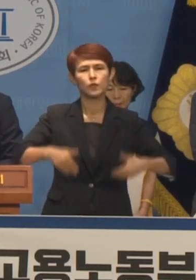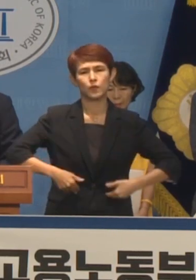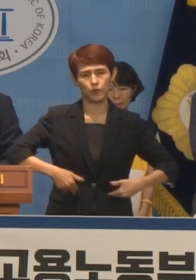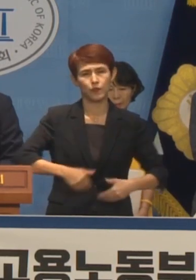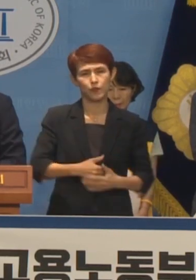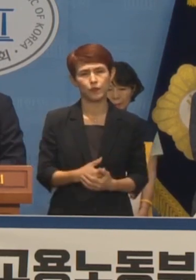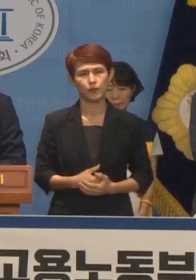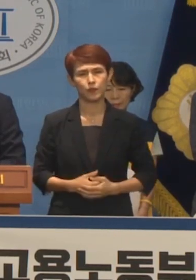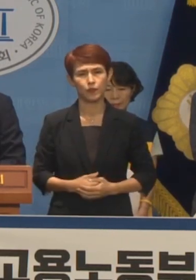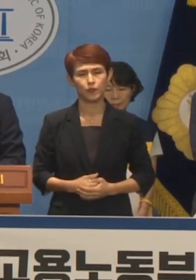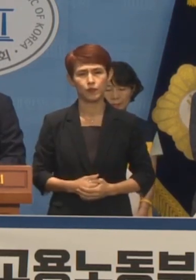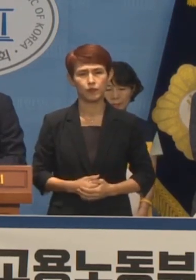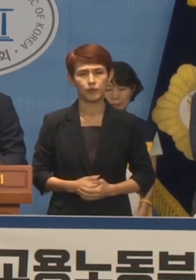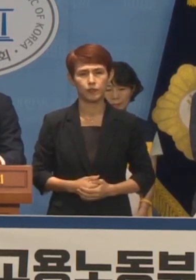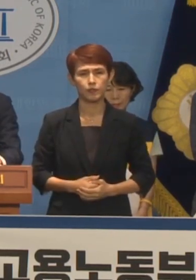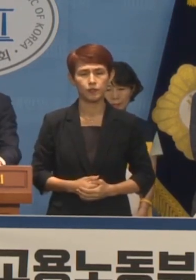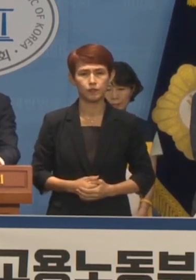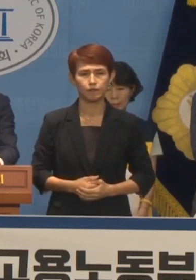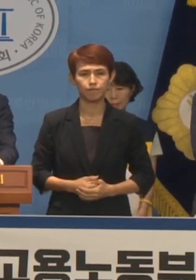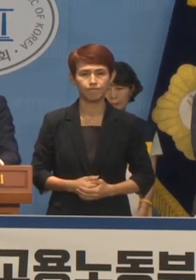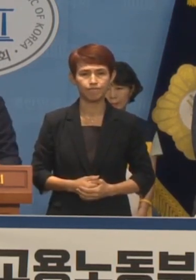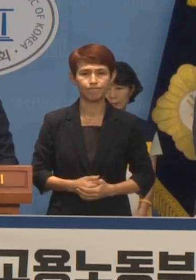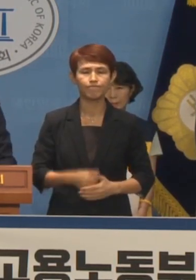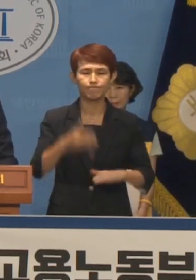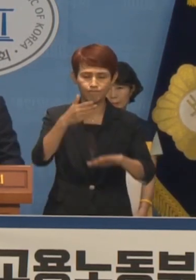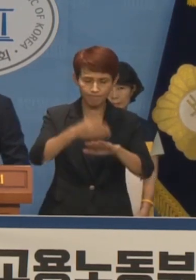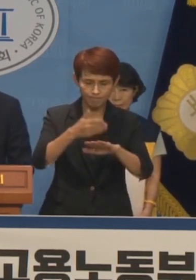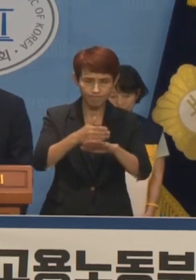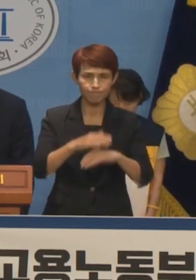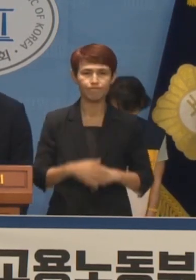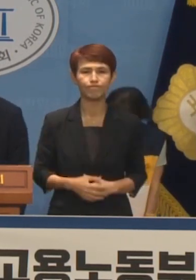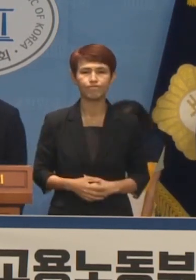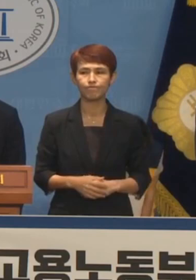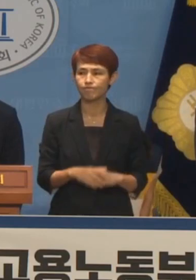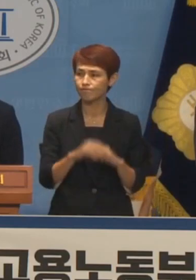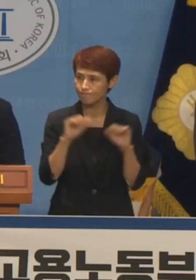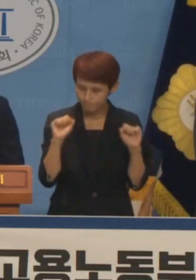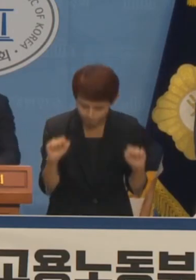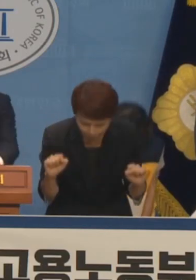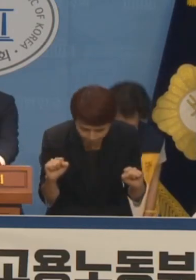된다라는 강력한 촉구로 오늘 기자회견 마무리하겠습니다. 고맙습니다.